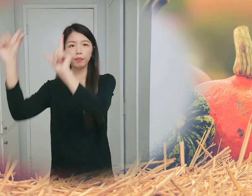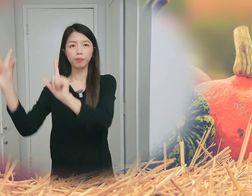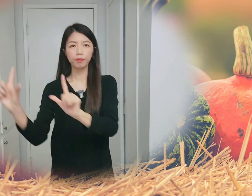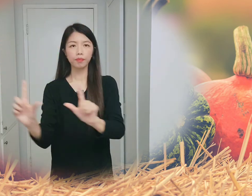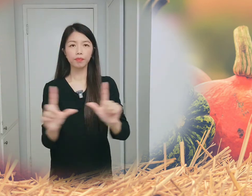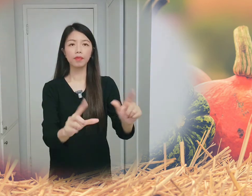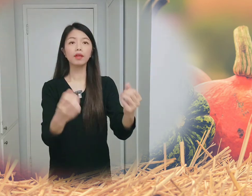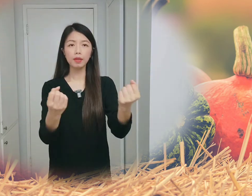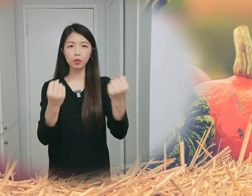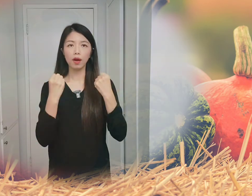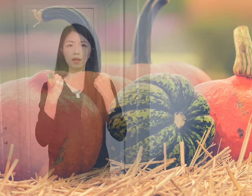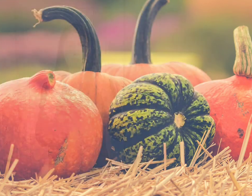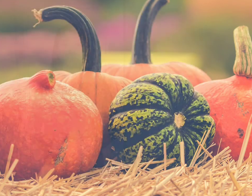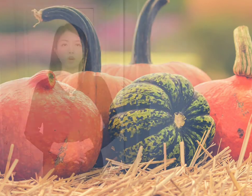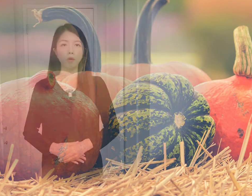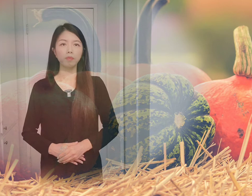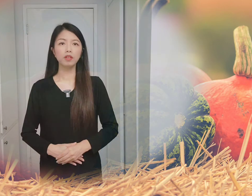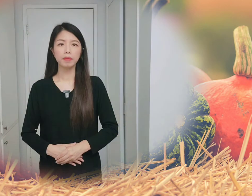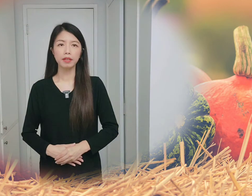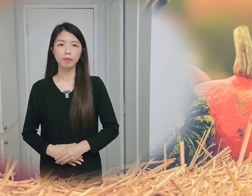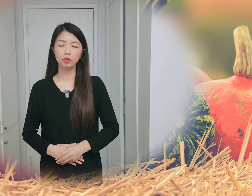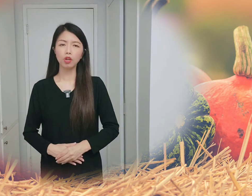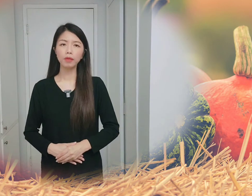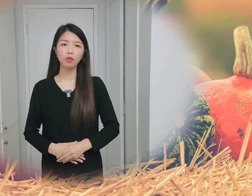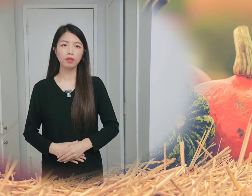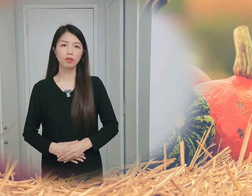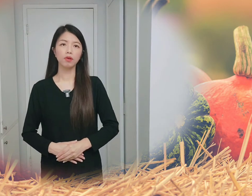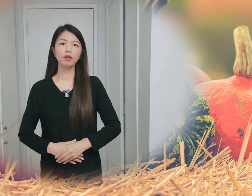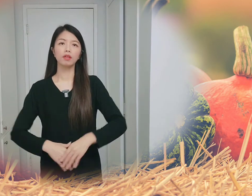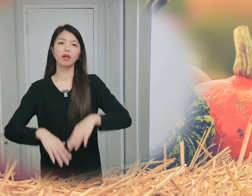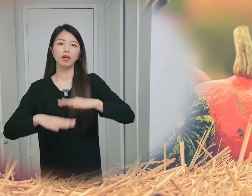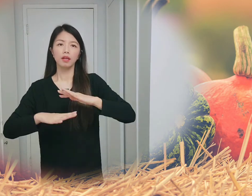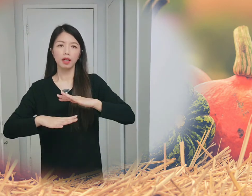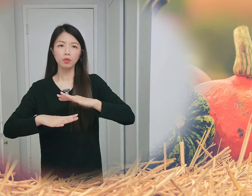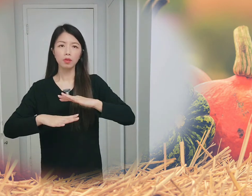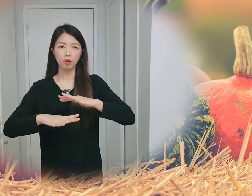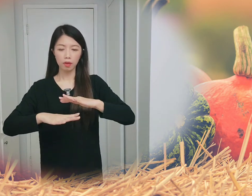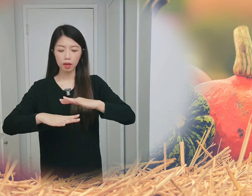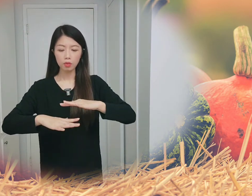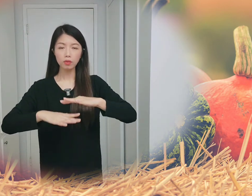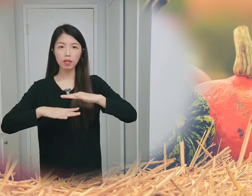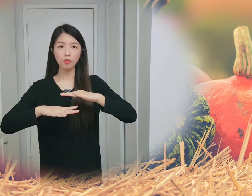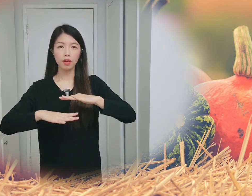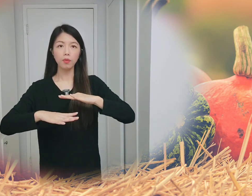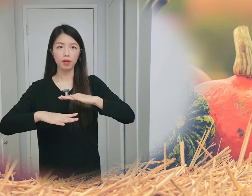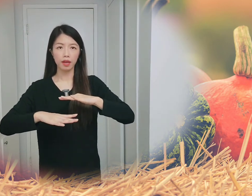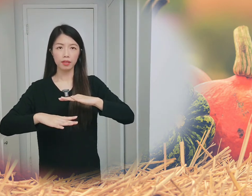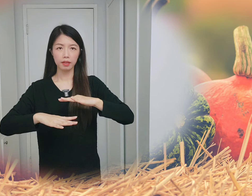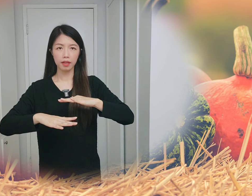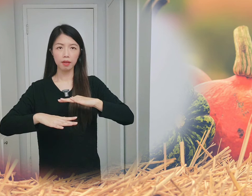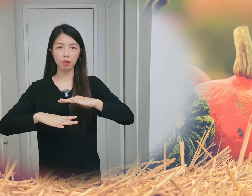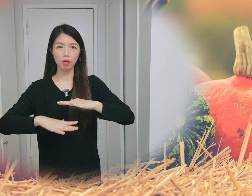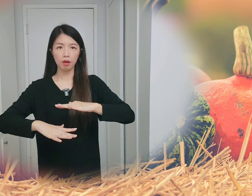살아갈 힘과 두려움 없는 믿음. 두렵다라고 하는 뜻의 수어는 양손을 이렇게 손등이 위를 보이게